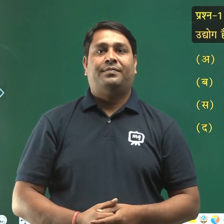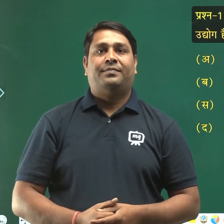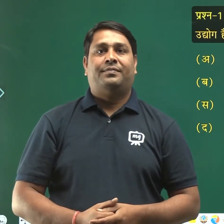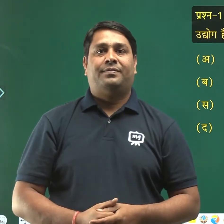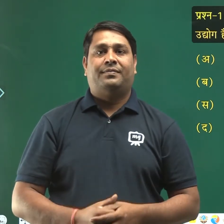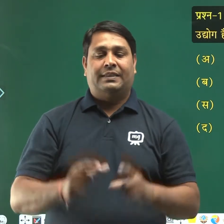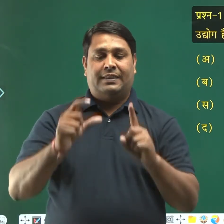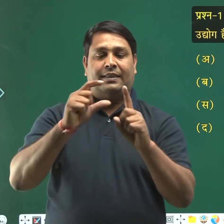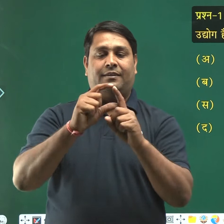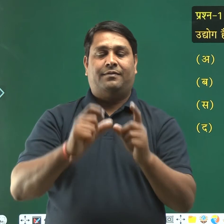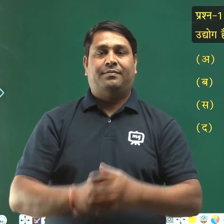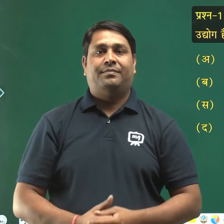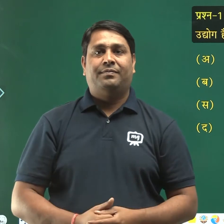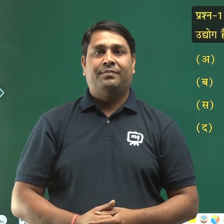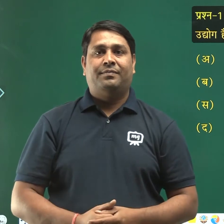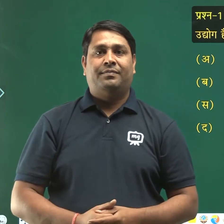दे